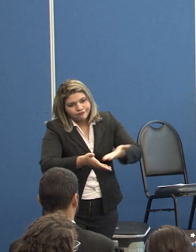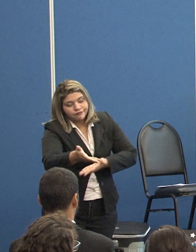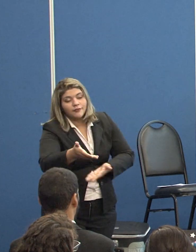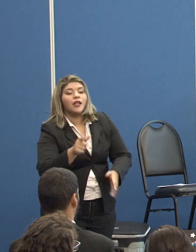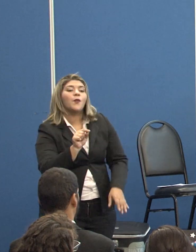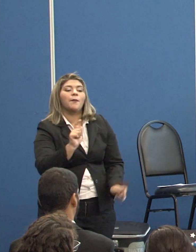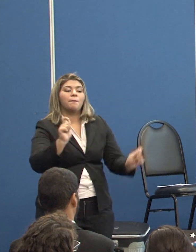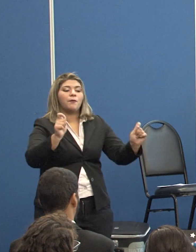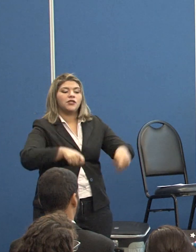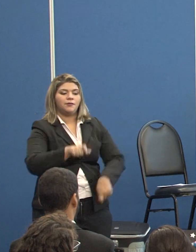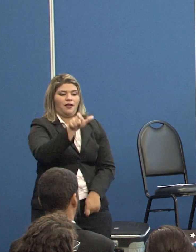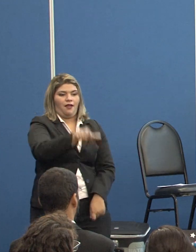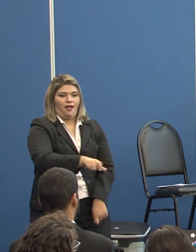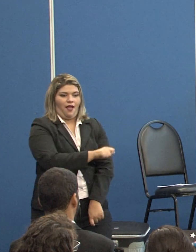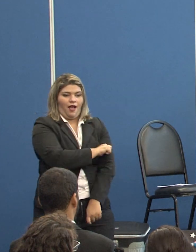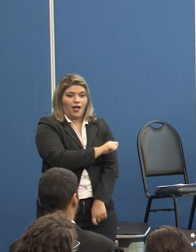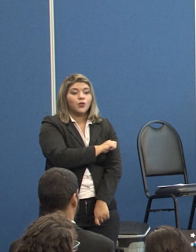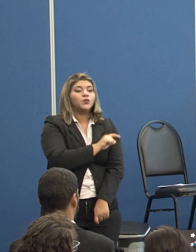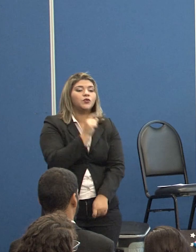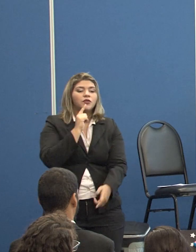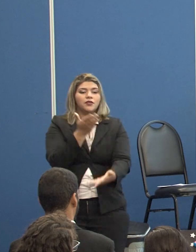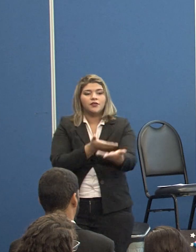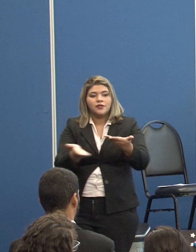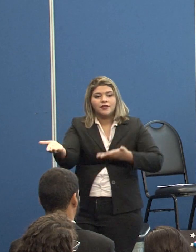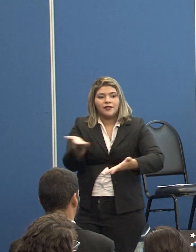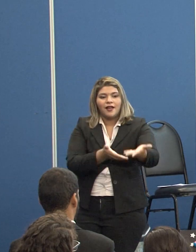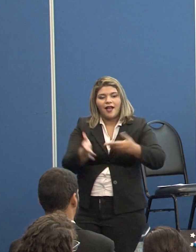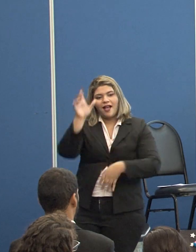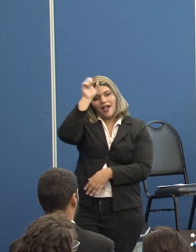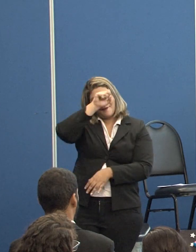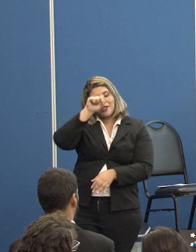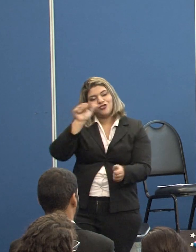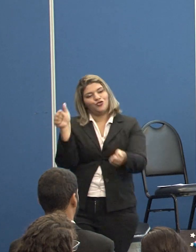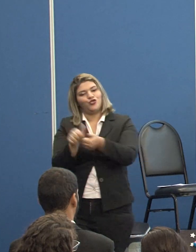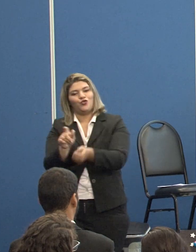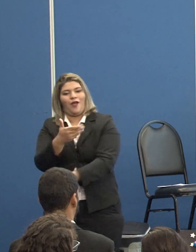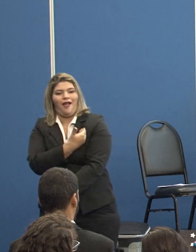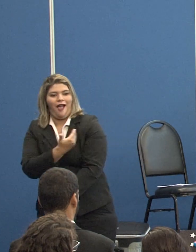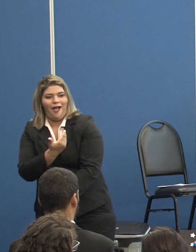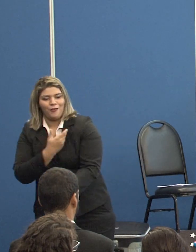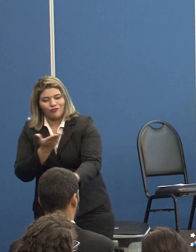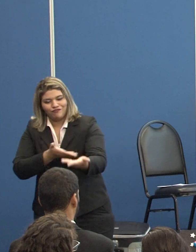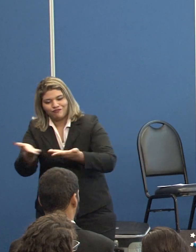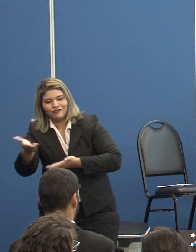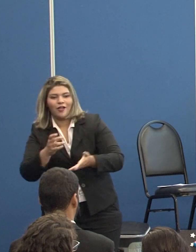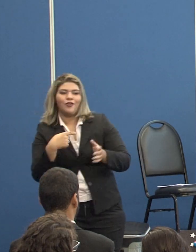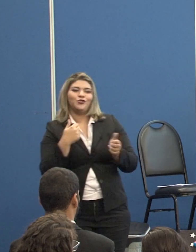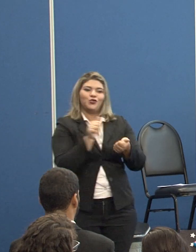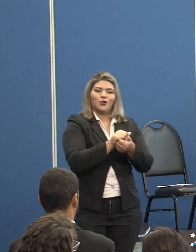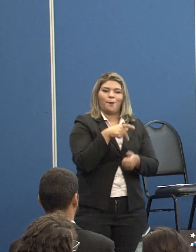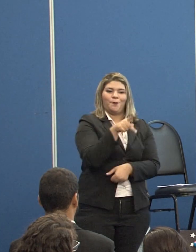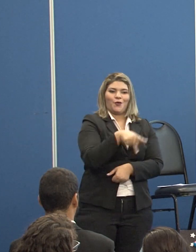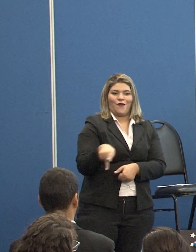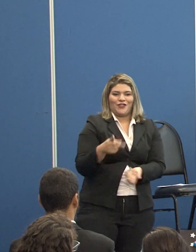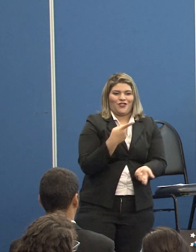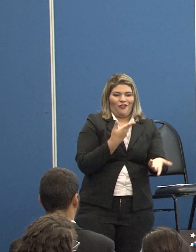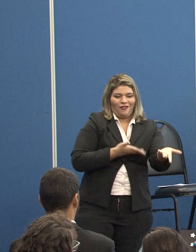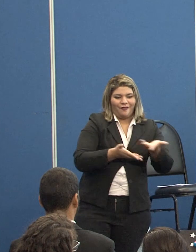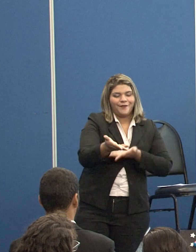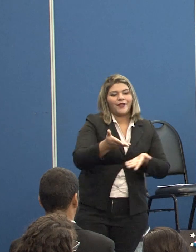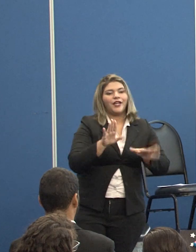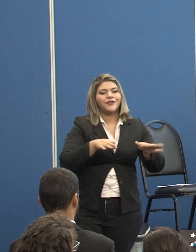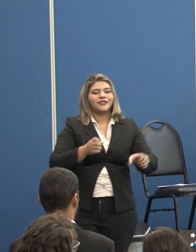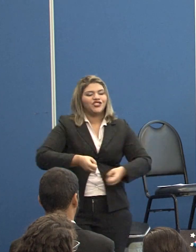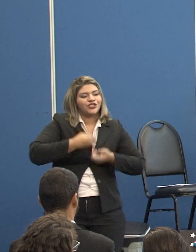possibilidade do aluno aprender com os colegas e aprender com o professor, seja numa dissertação, o professor acabou de exercitar